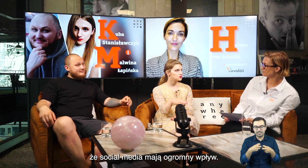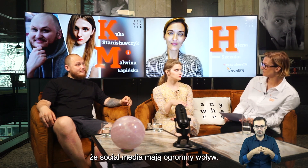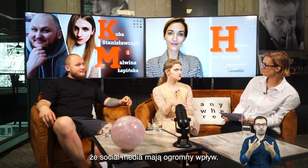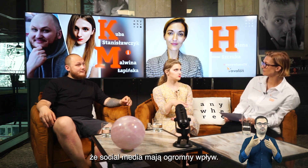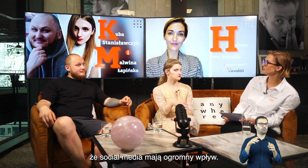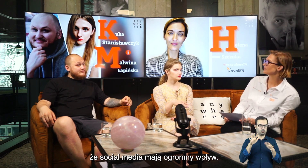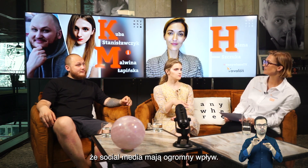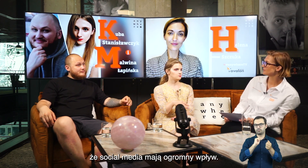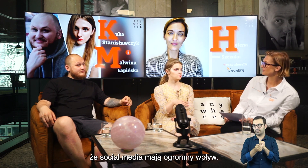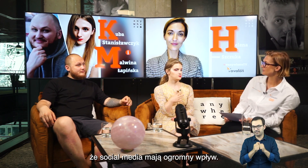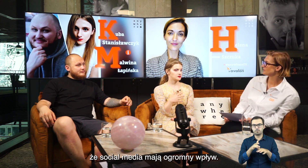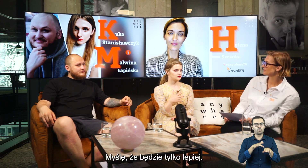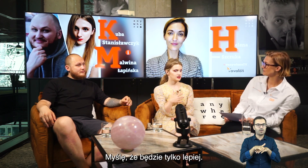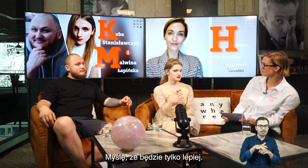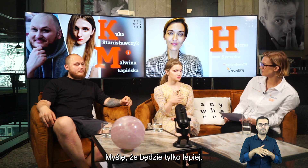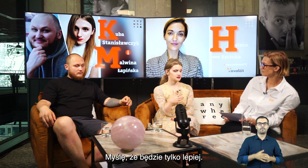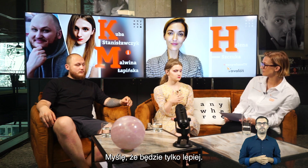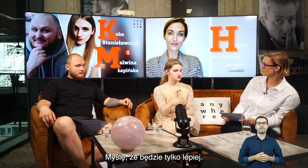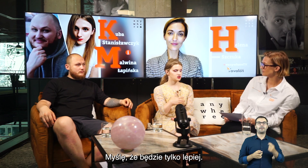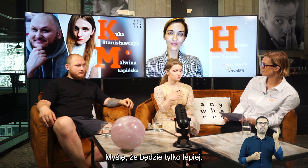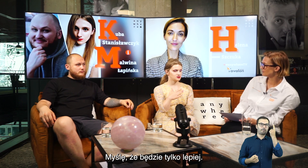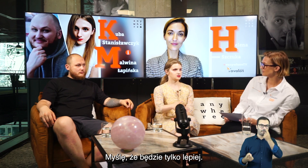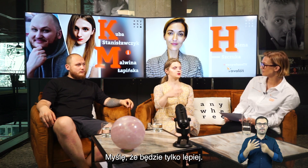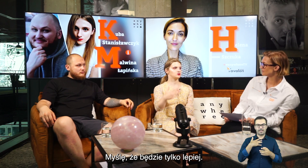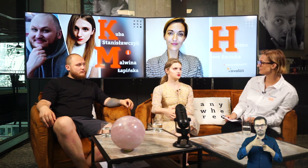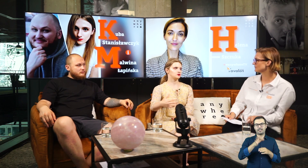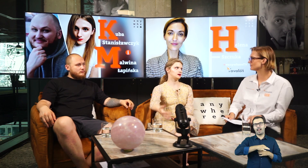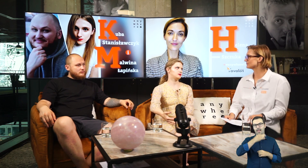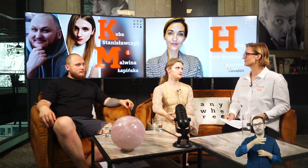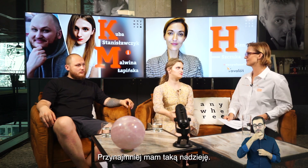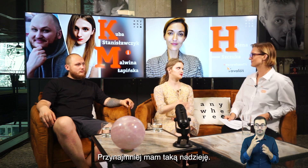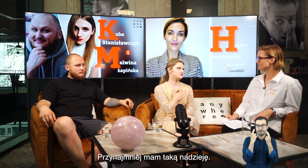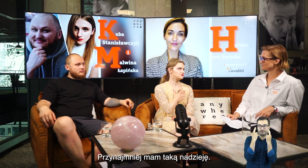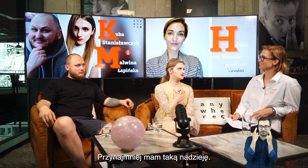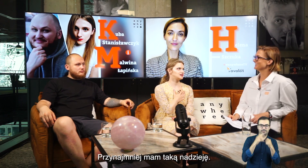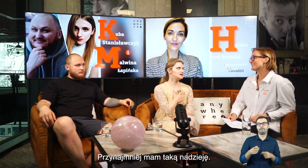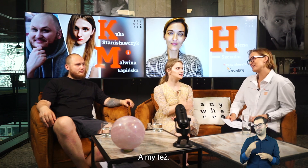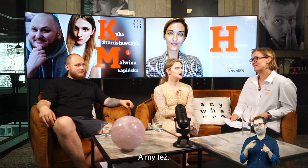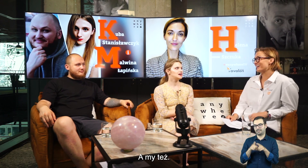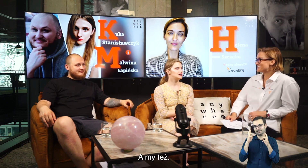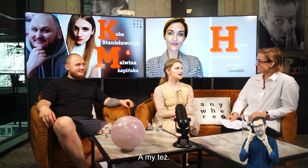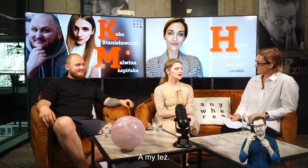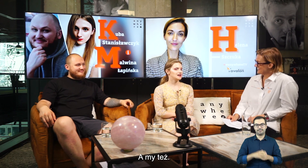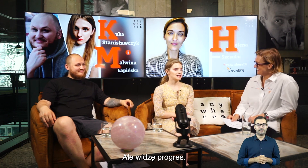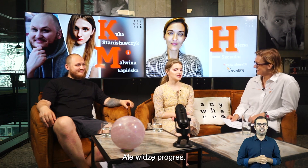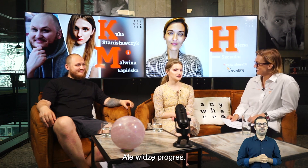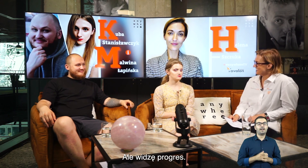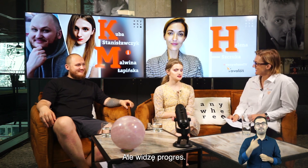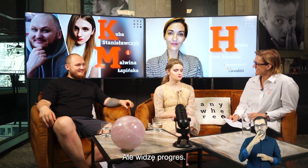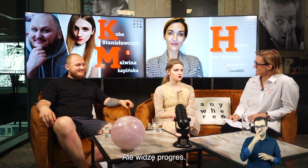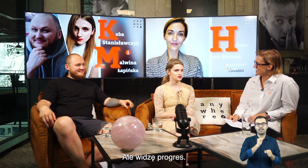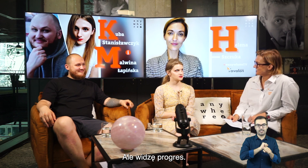mają ogromny wpływ. Więc myślę, że będzie tylko lepiej, przynajmniej mam taką nadzieję. No, my też.